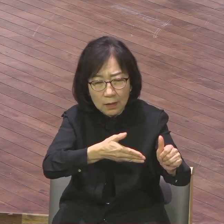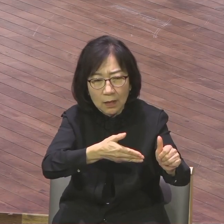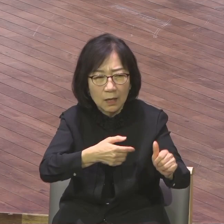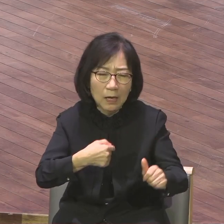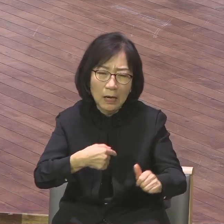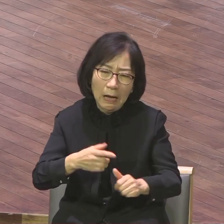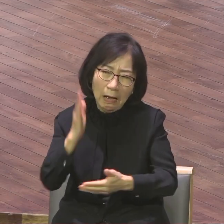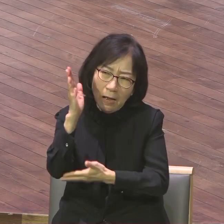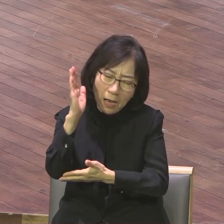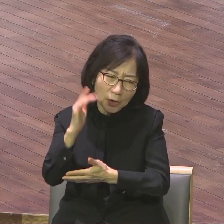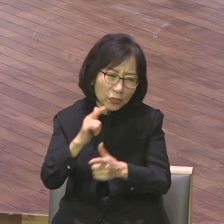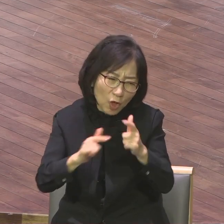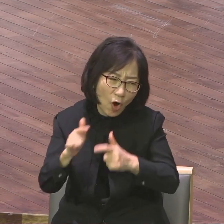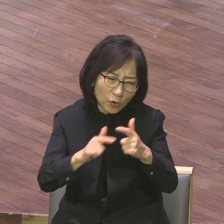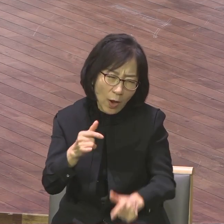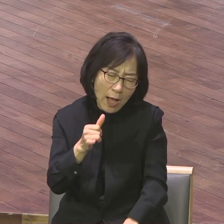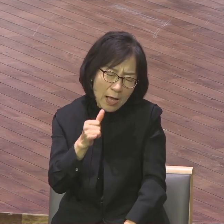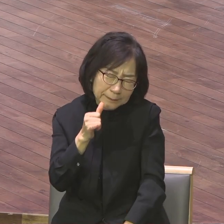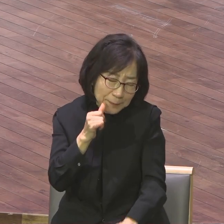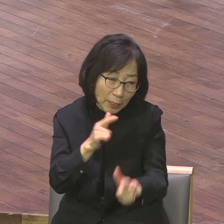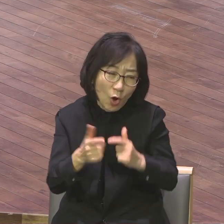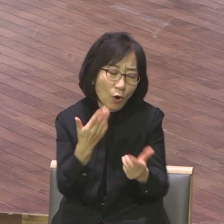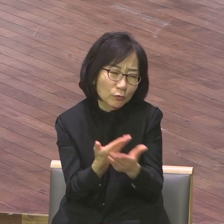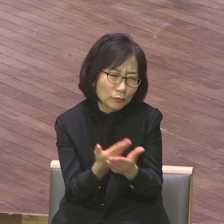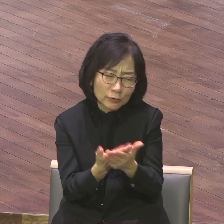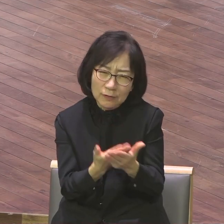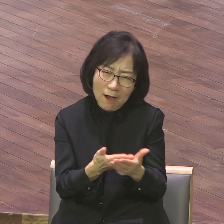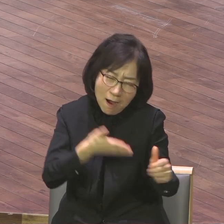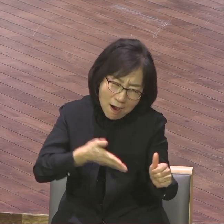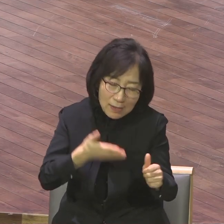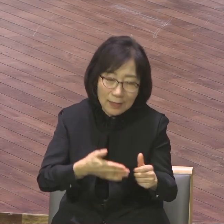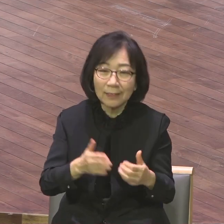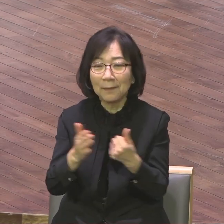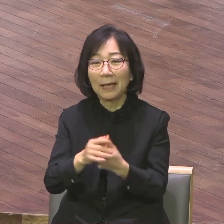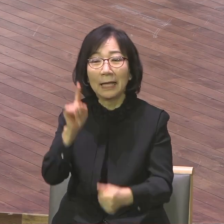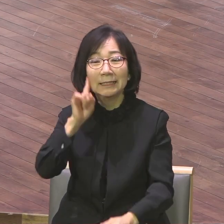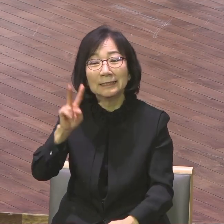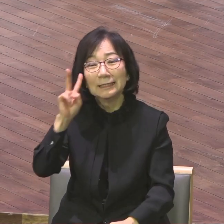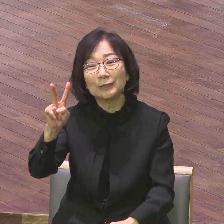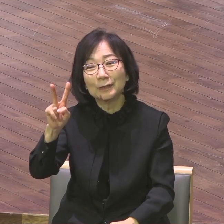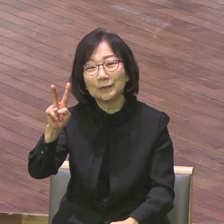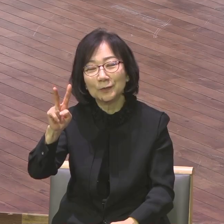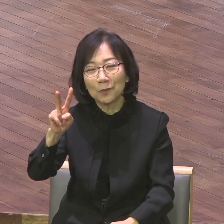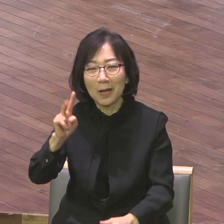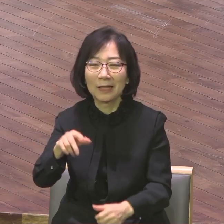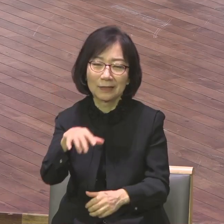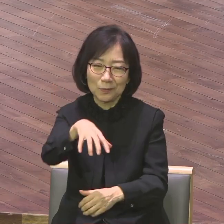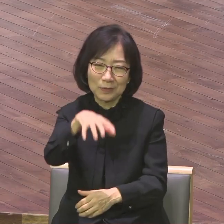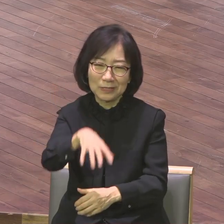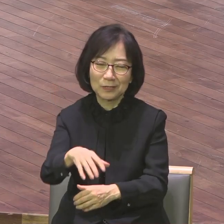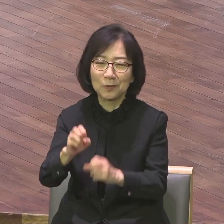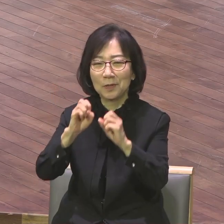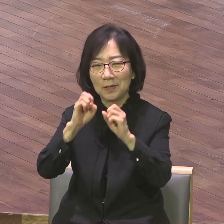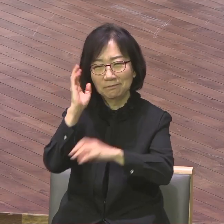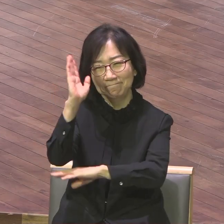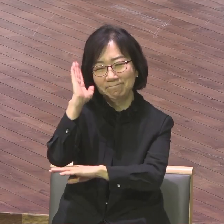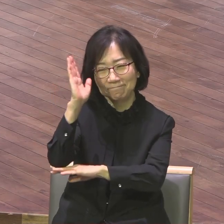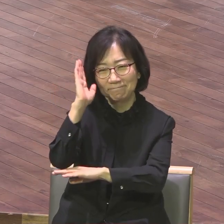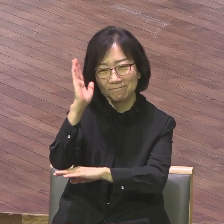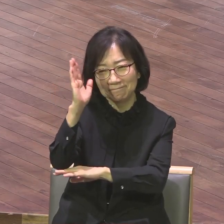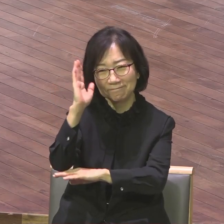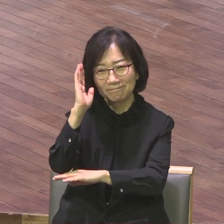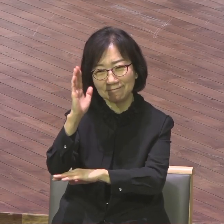계속해서 말씀해 달라고 하니까 이틀 동안 예수님께서 전도 집회를 그 현장에서 합니다. 그곳에서. 그